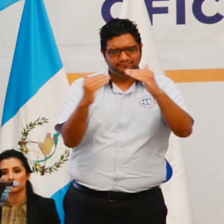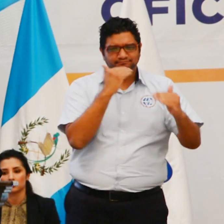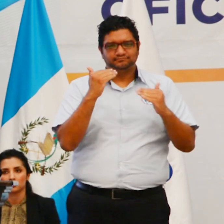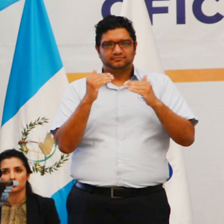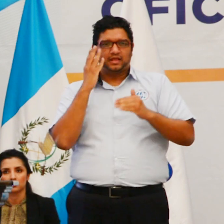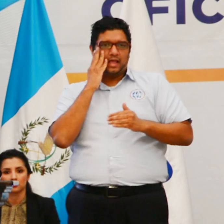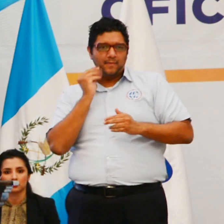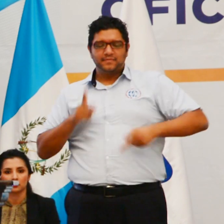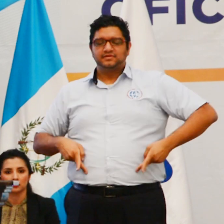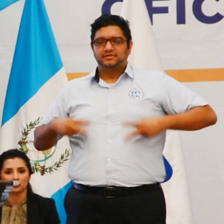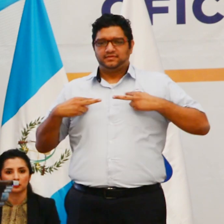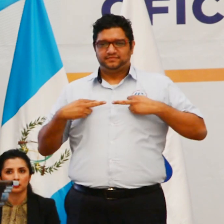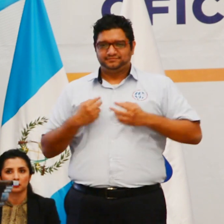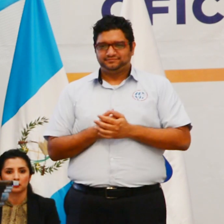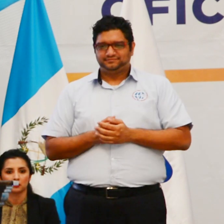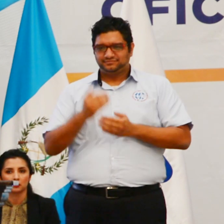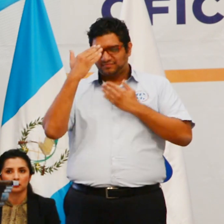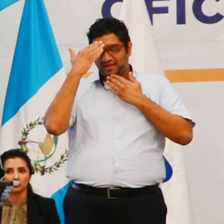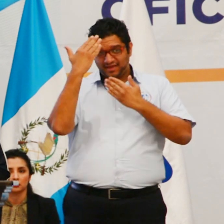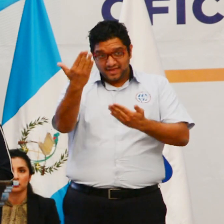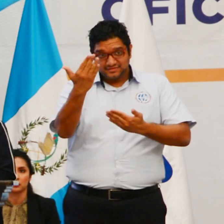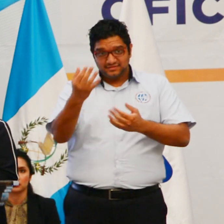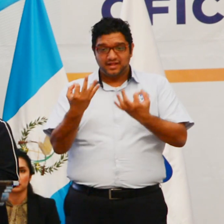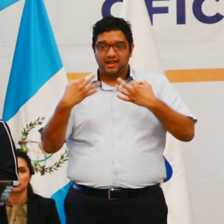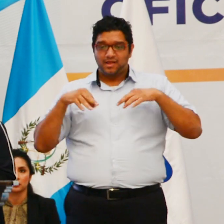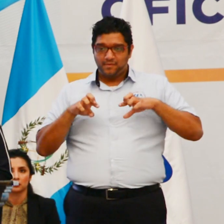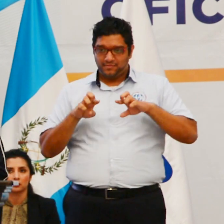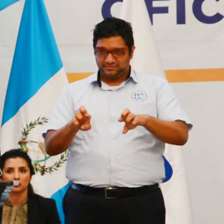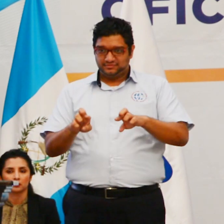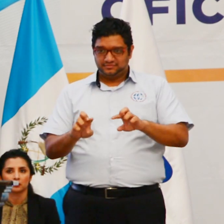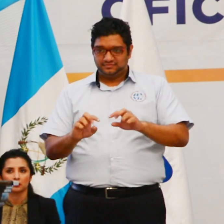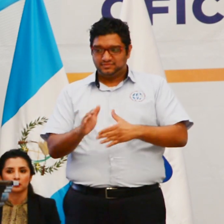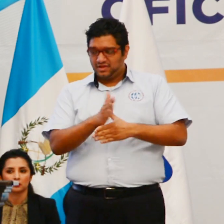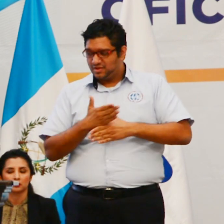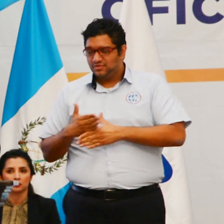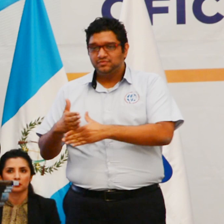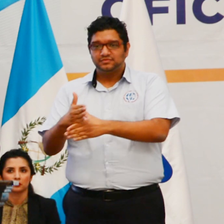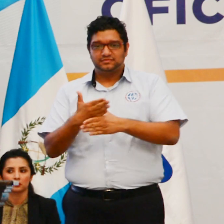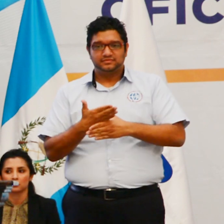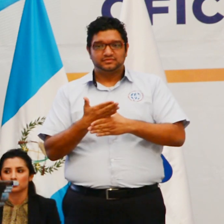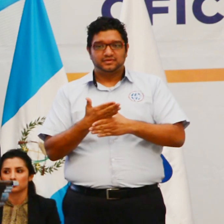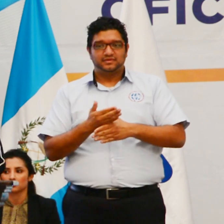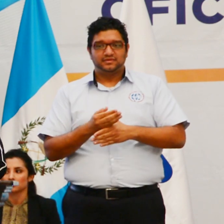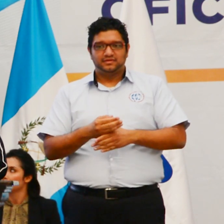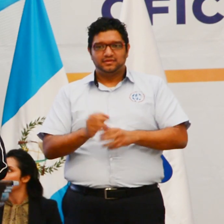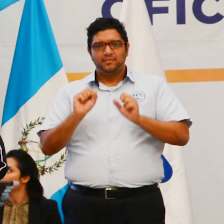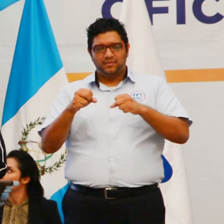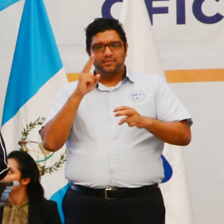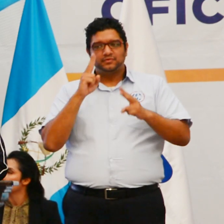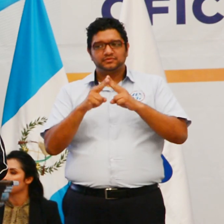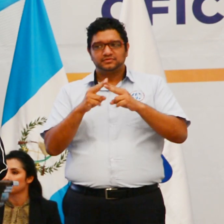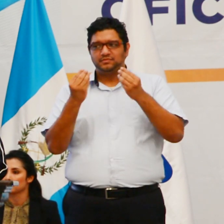condiciones. Agradezco la oportunidad de hacer esta presentación, la cual me gustaría compartir con ustedes para que conozcamos muchos